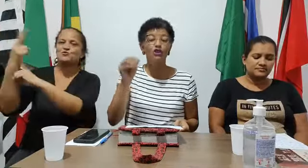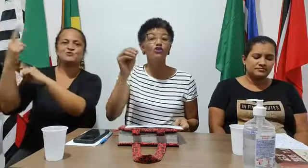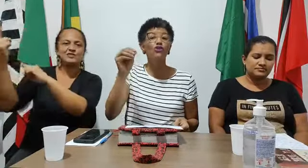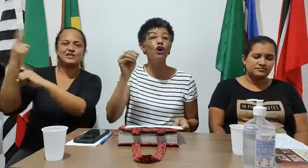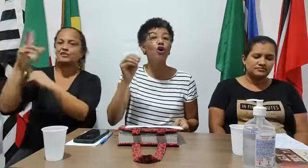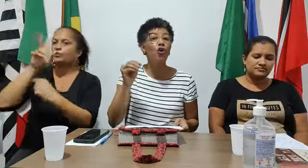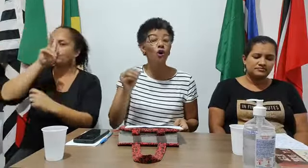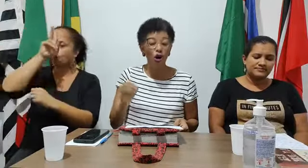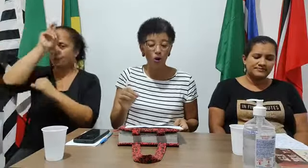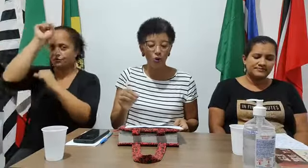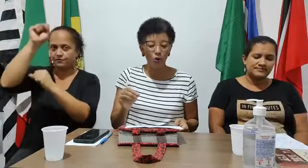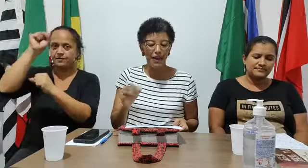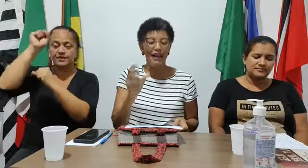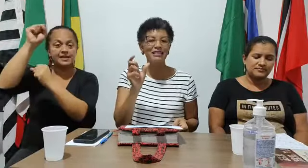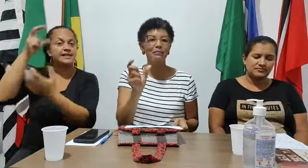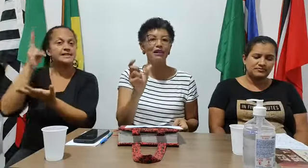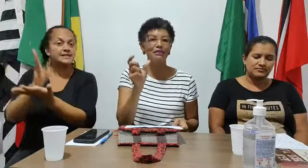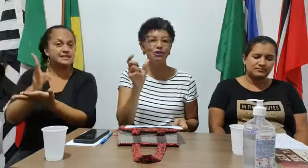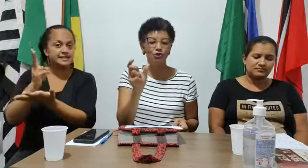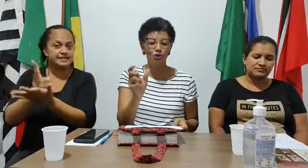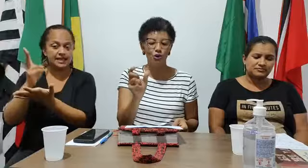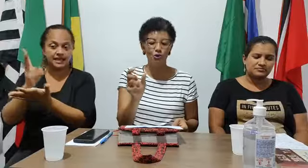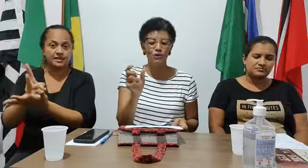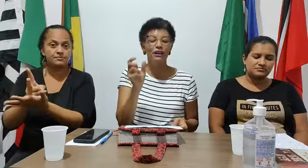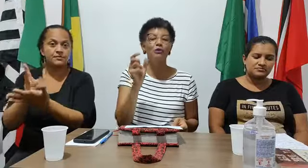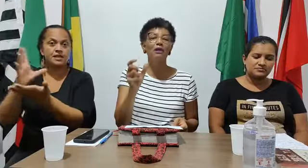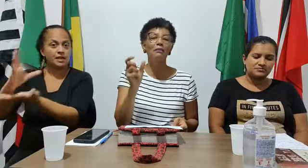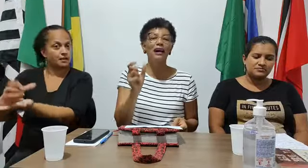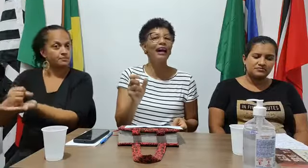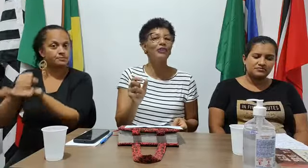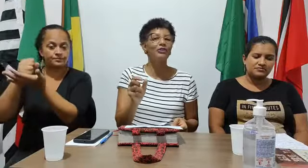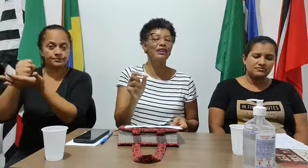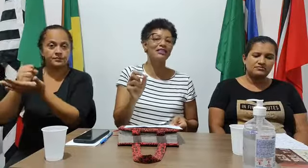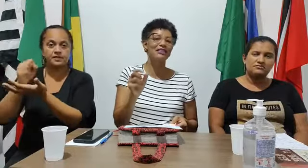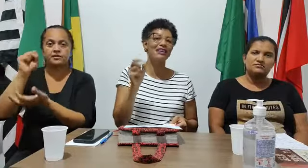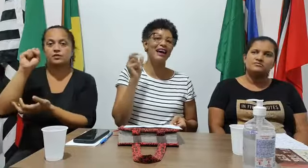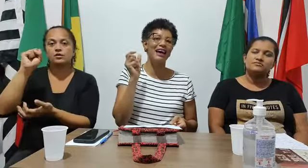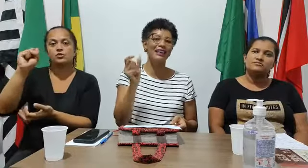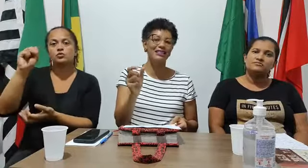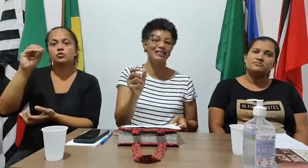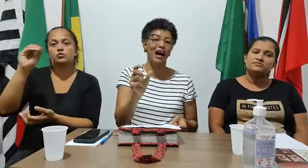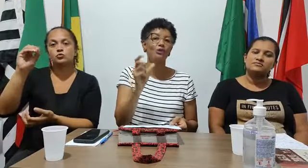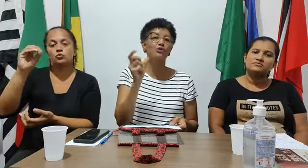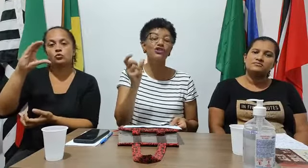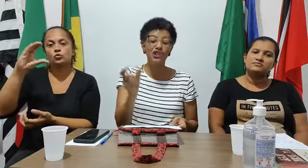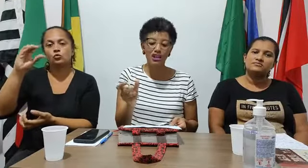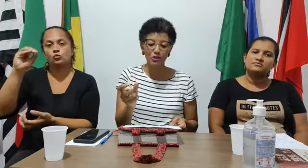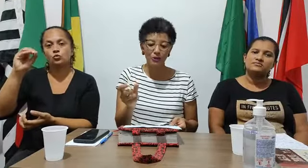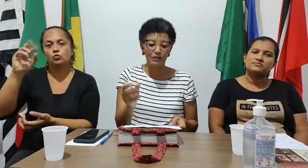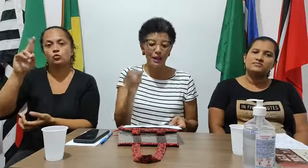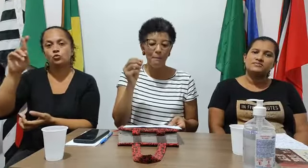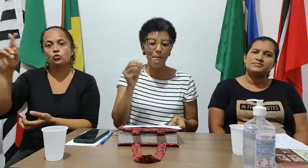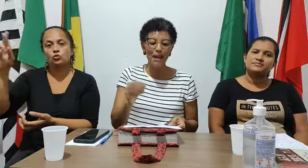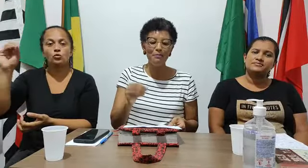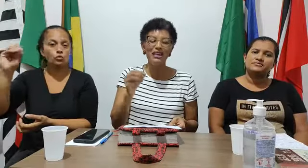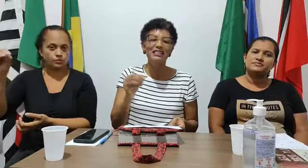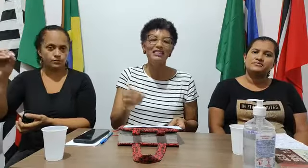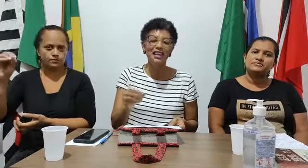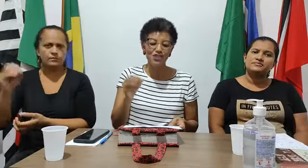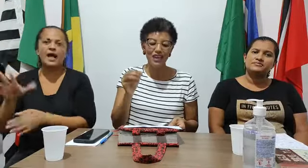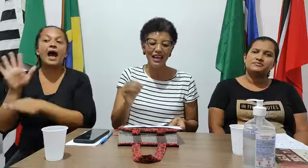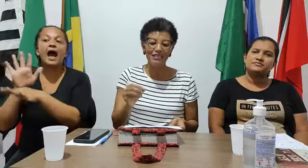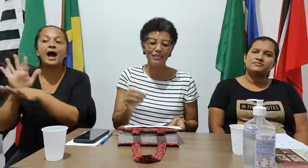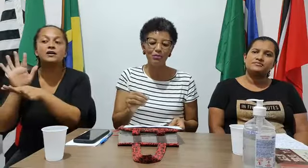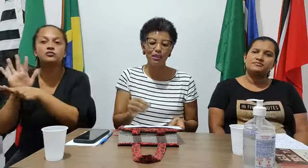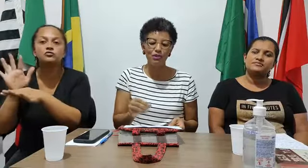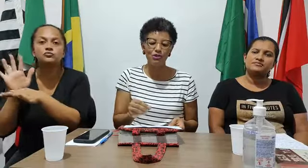fortaleza, socorro. Essa palavra socorro, no hebraico, quer dizer ezer, auxílio, bem